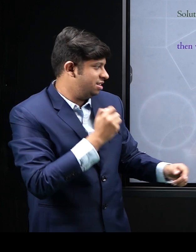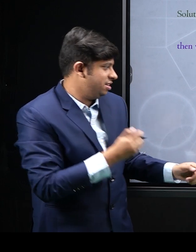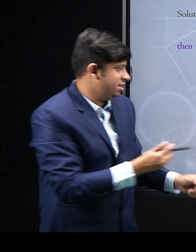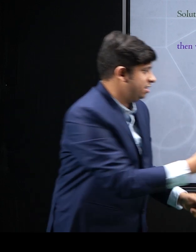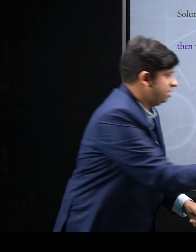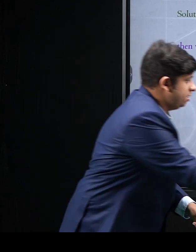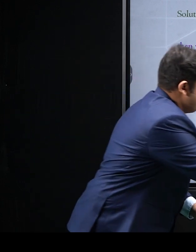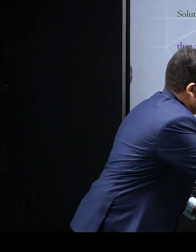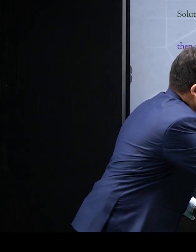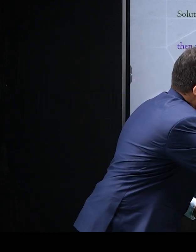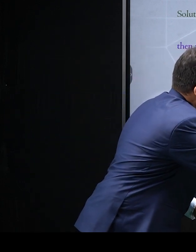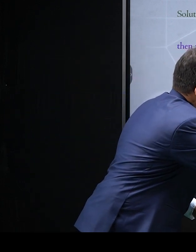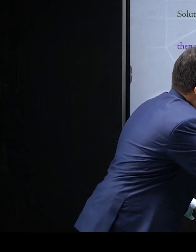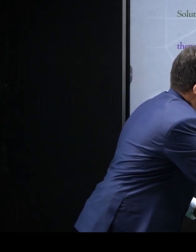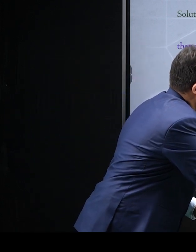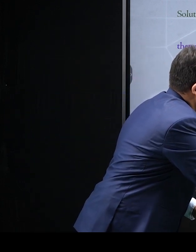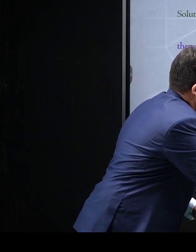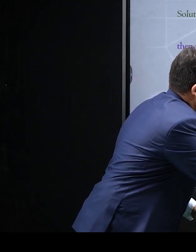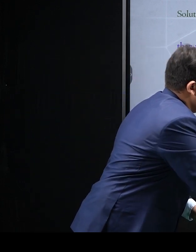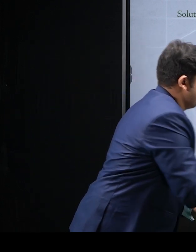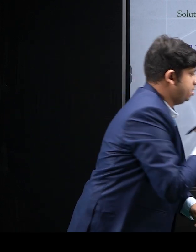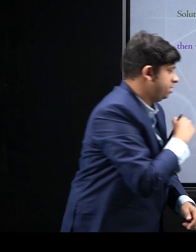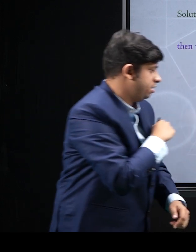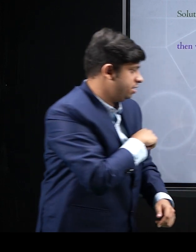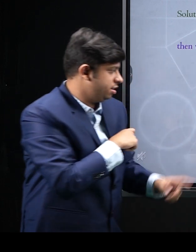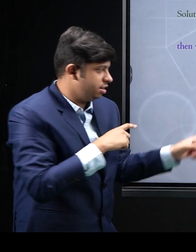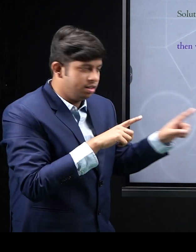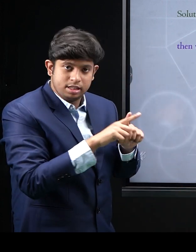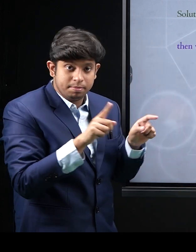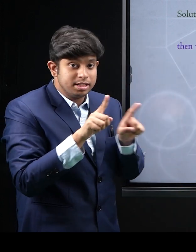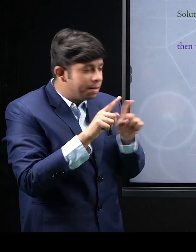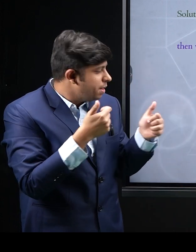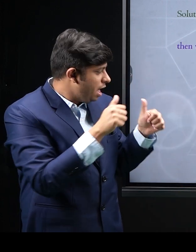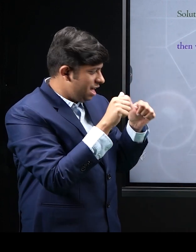ఇది ax స్క్వేర్ ప్లస్ bx ప్లస్ c 0 రూపంలో ఉంటుంది.